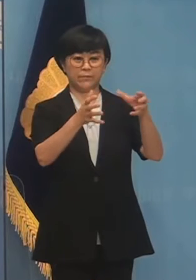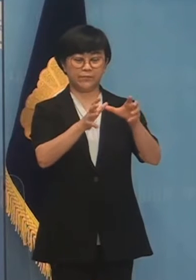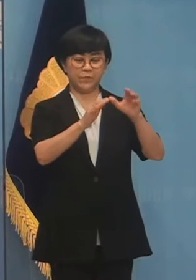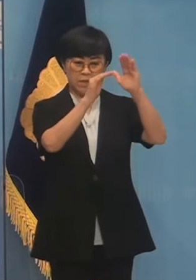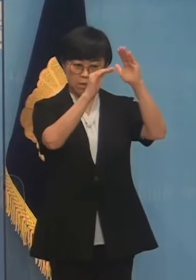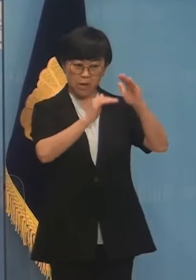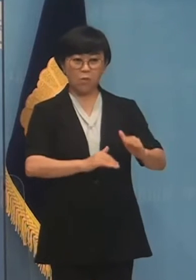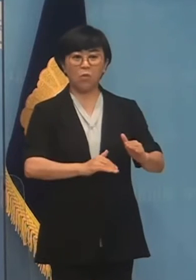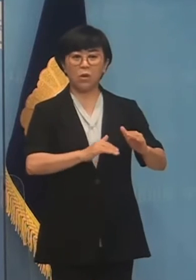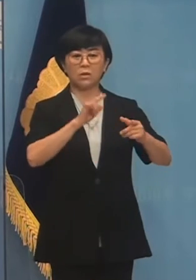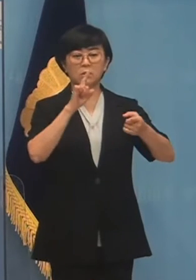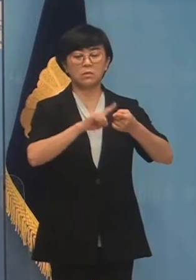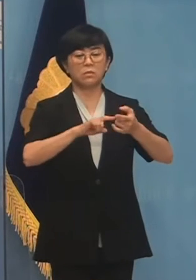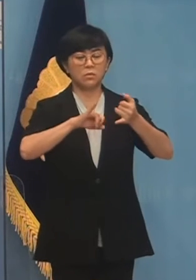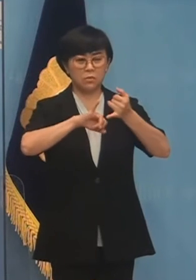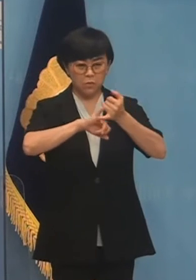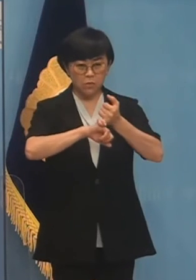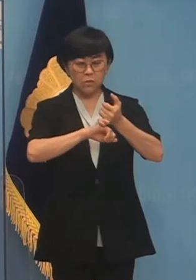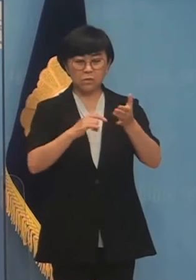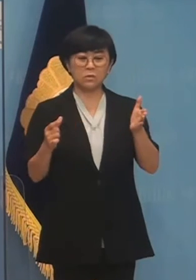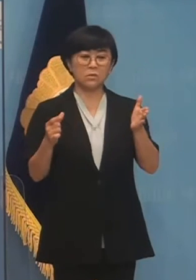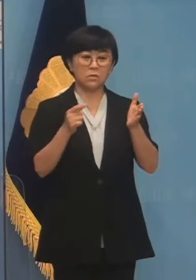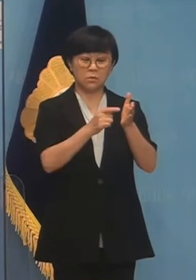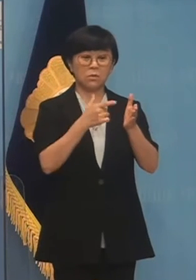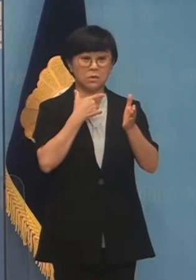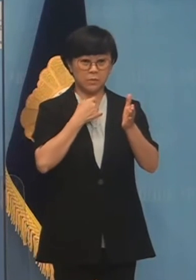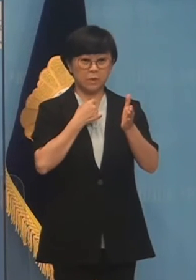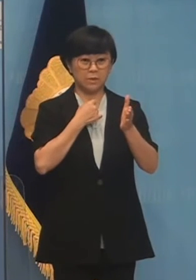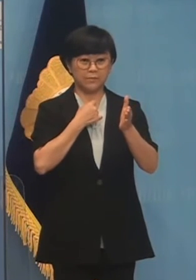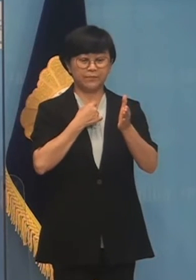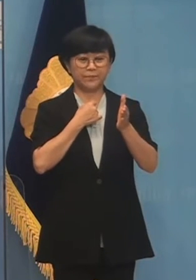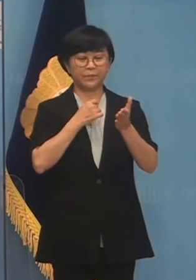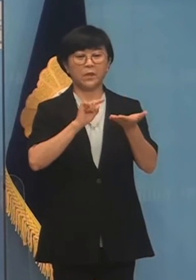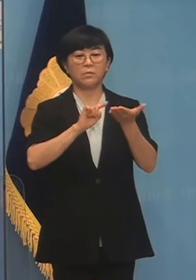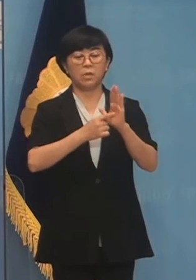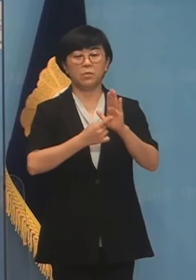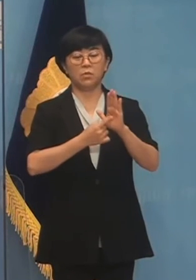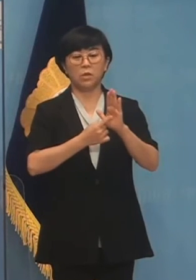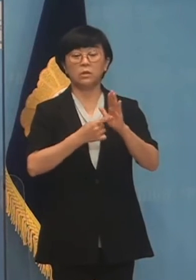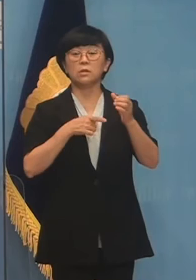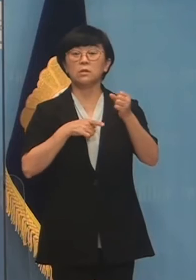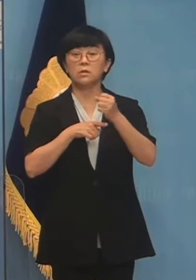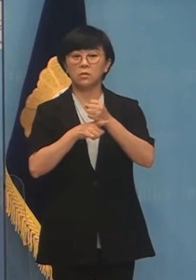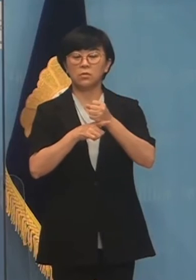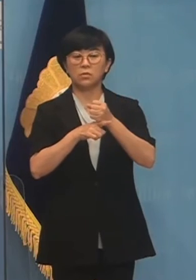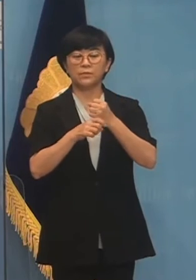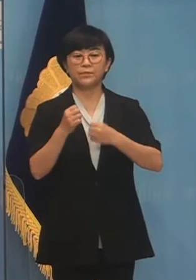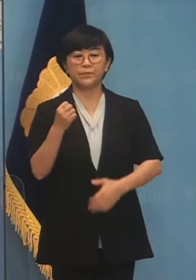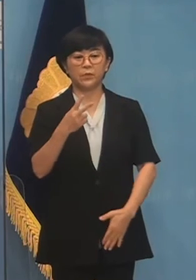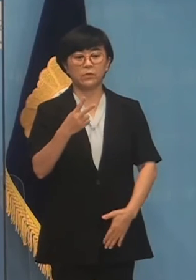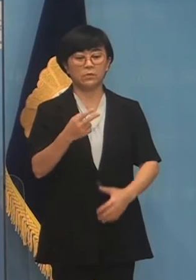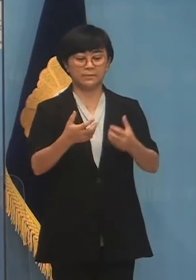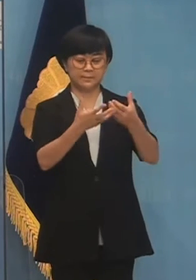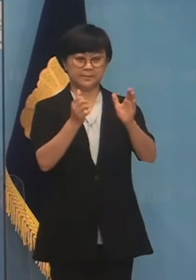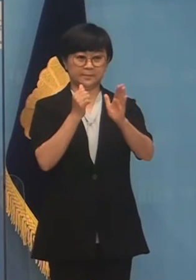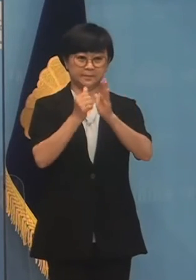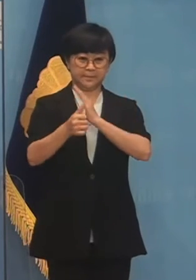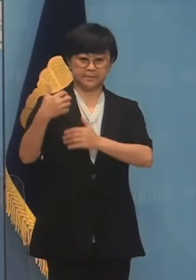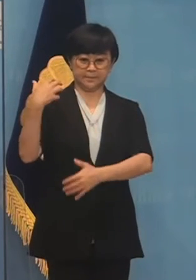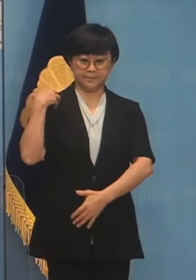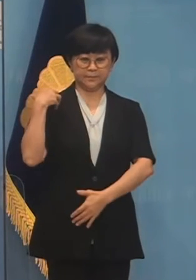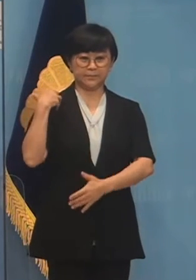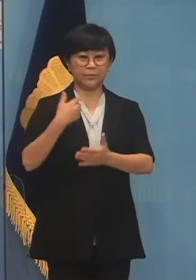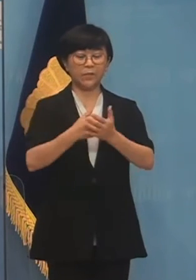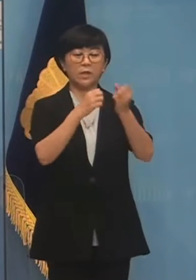이 내용만큼은 반드시 반영해라는 내용을 담아서 기자회견을 하게 되었고, 저도 당대표로서